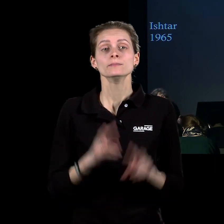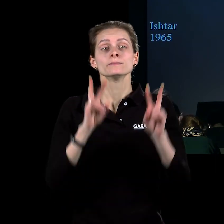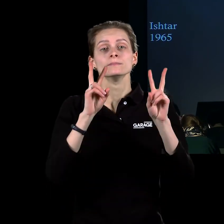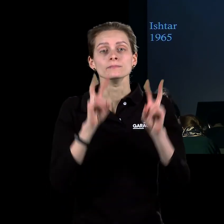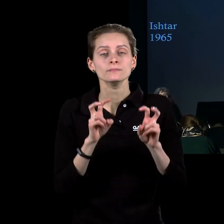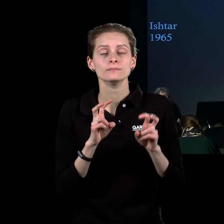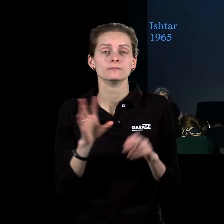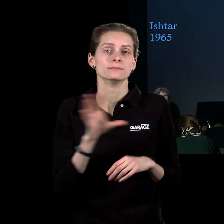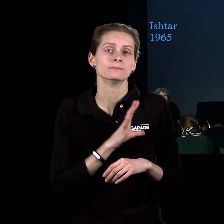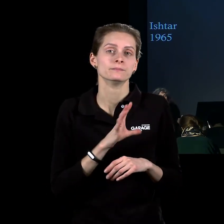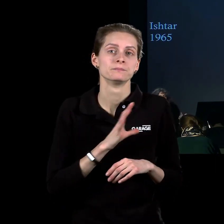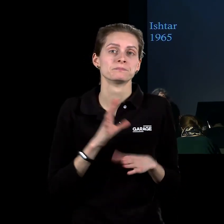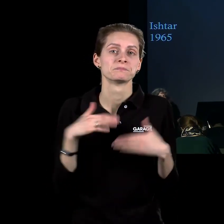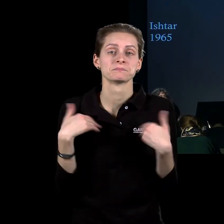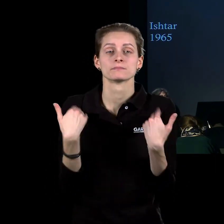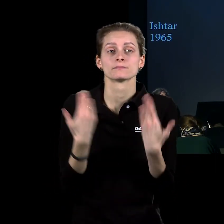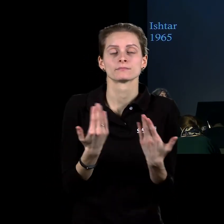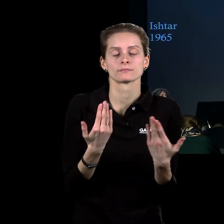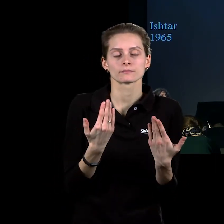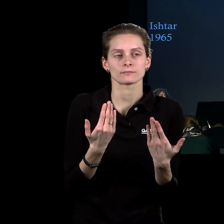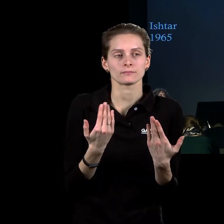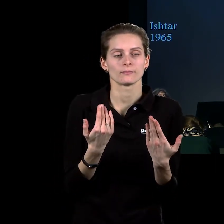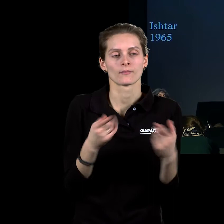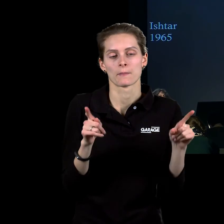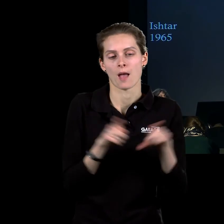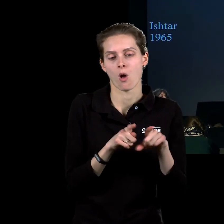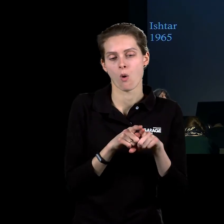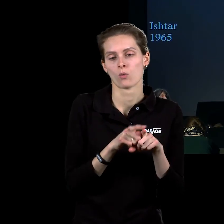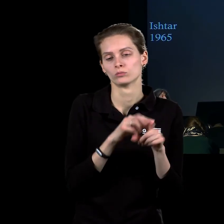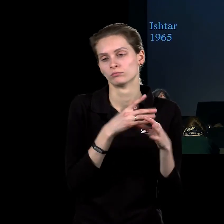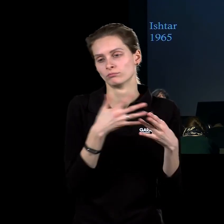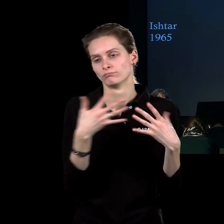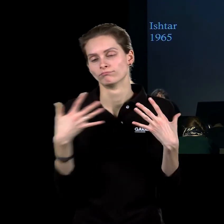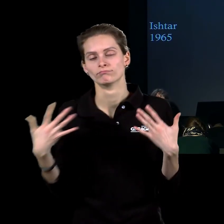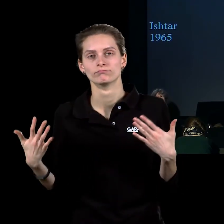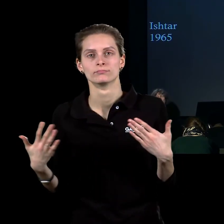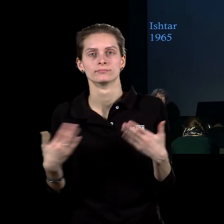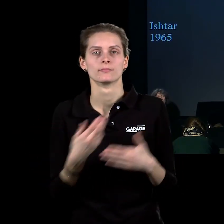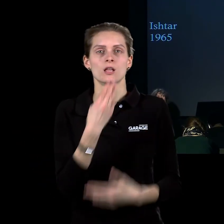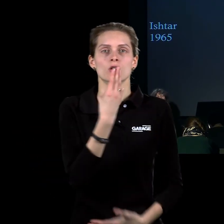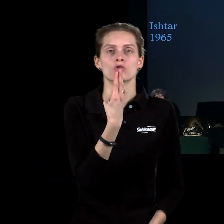названия работы надо предлагают некий ассоциативный ряд, и Иштар, название, имя